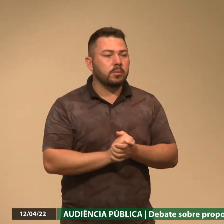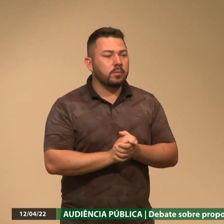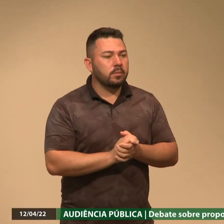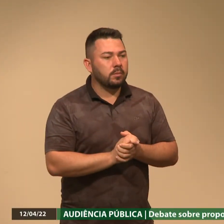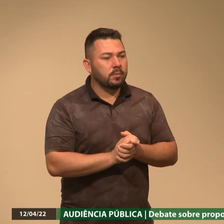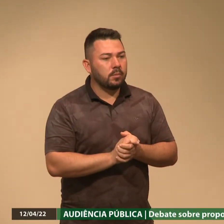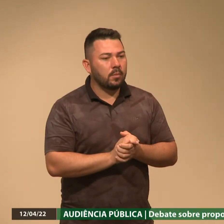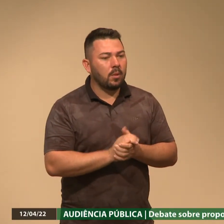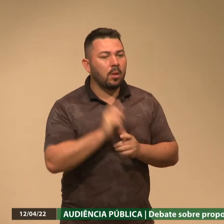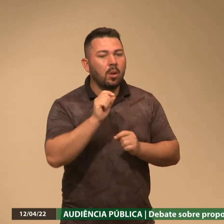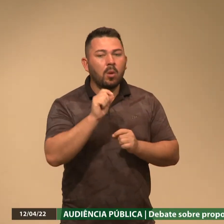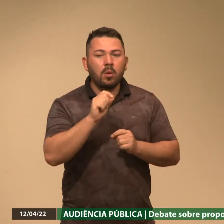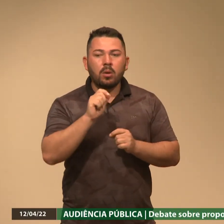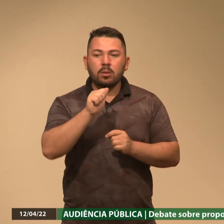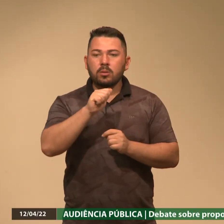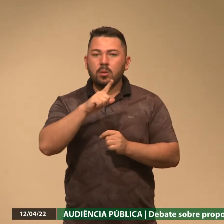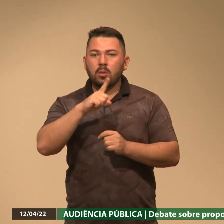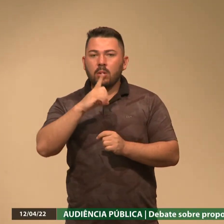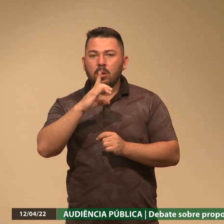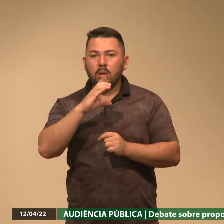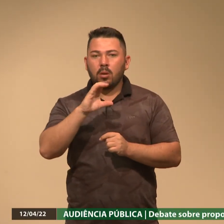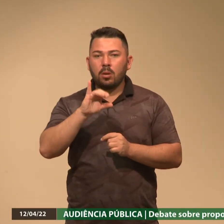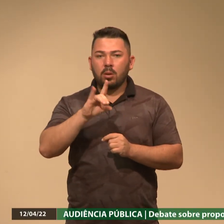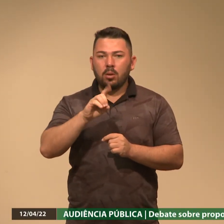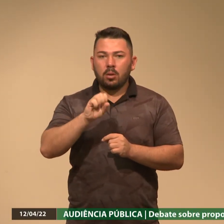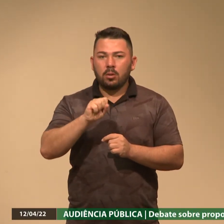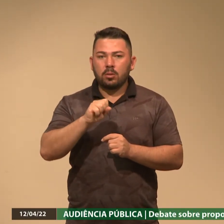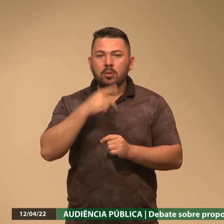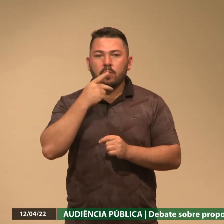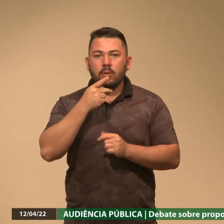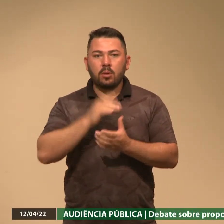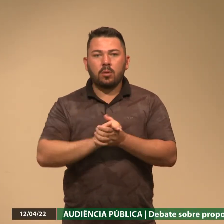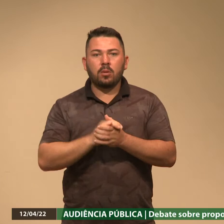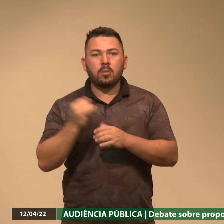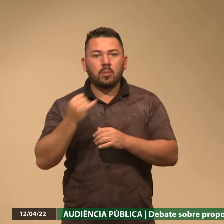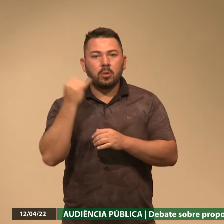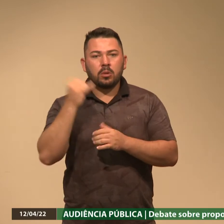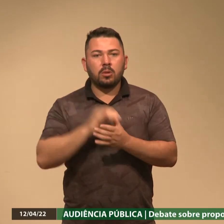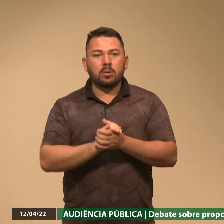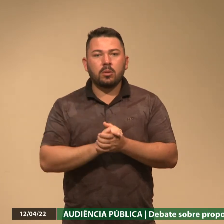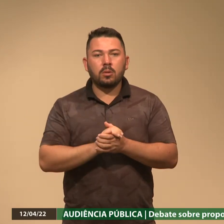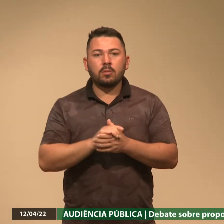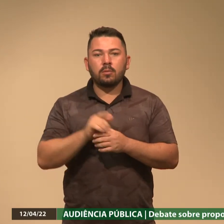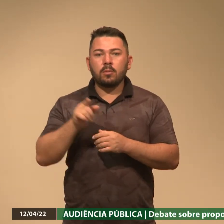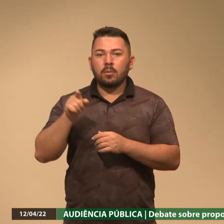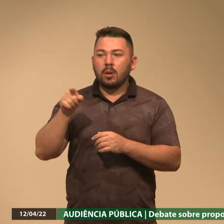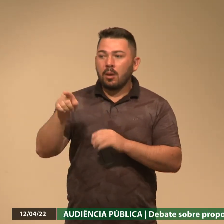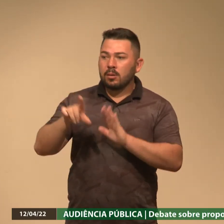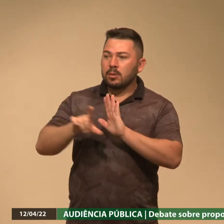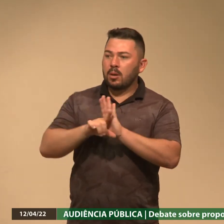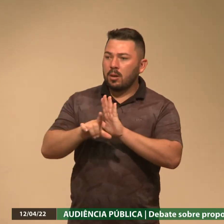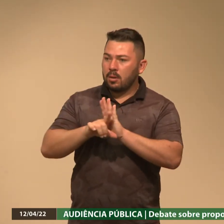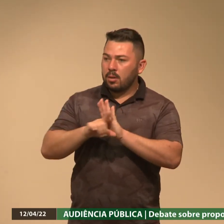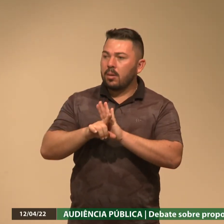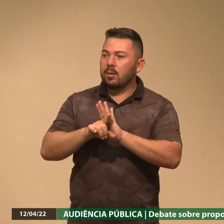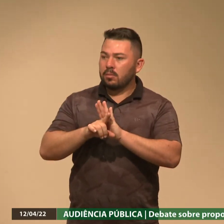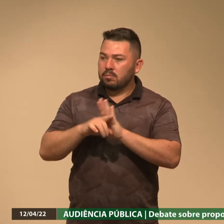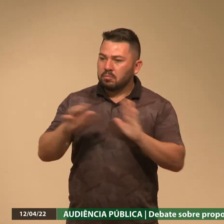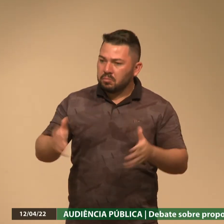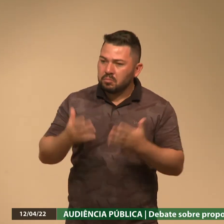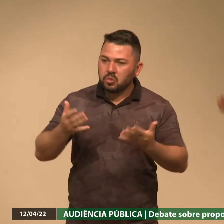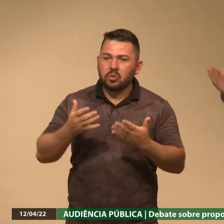Catarina o que seu Alcides falou é importante no sentido de que essa lei de incentivo ao esporte